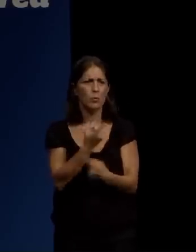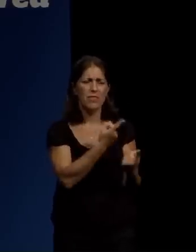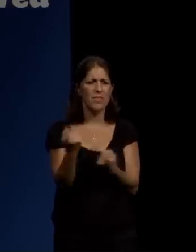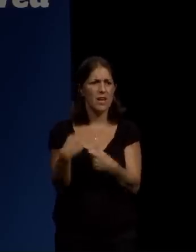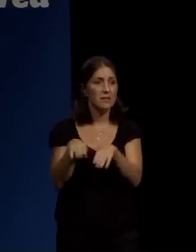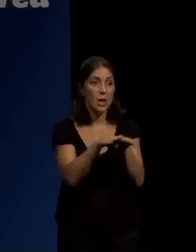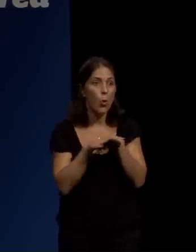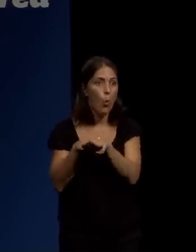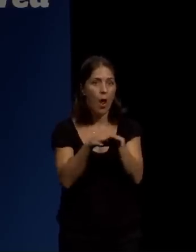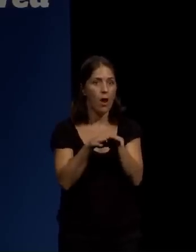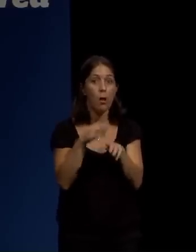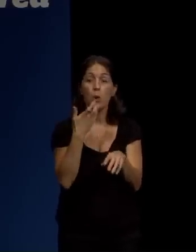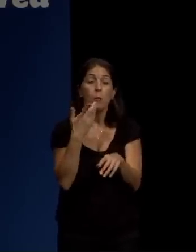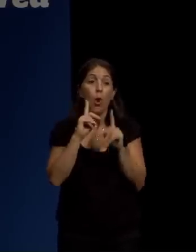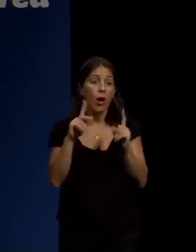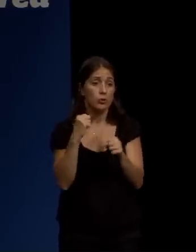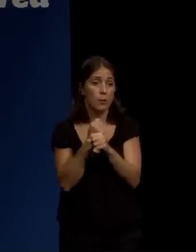se traballe.